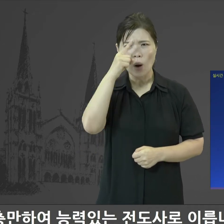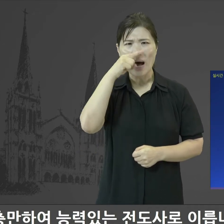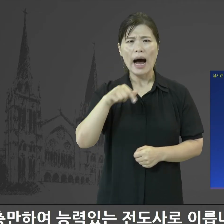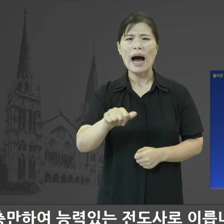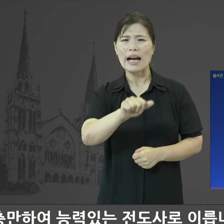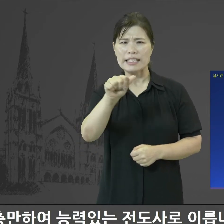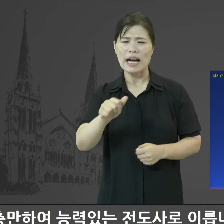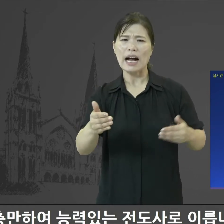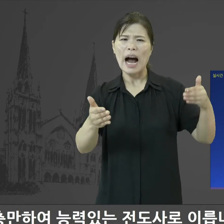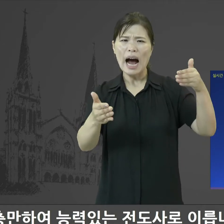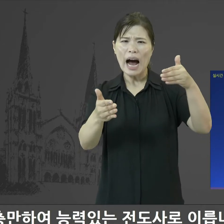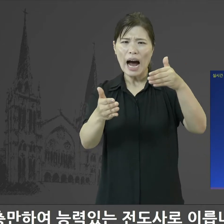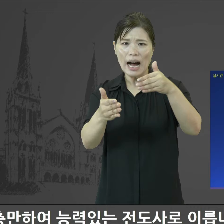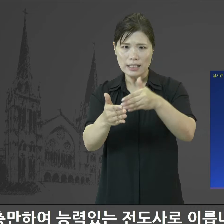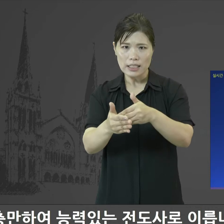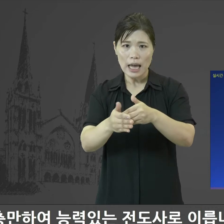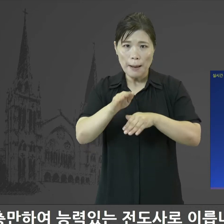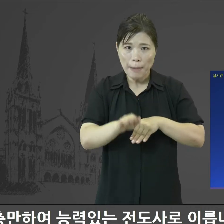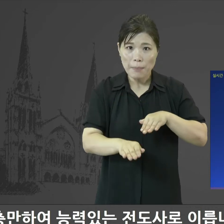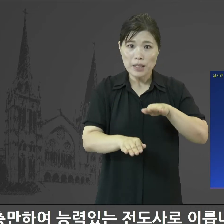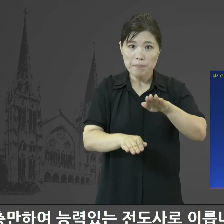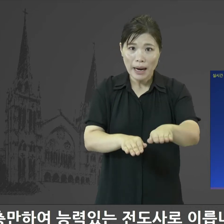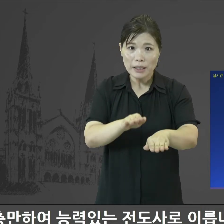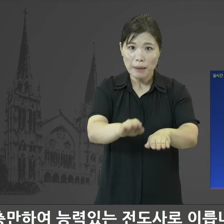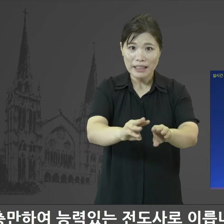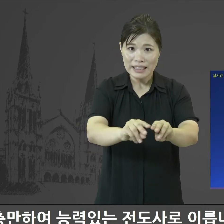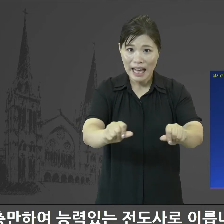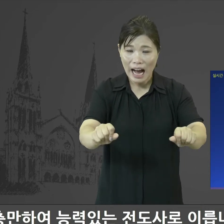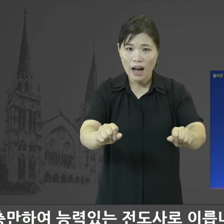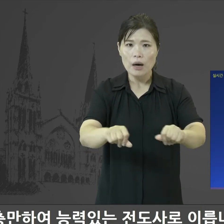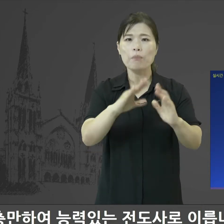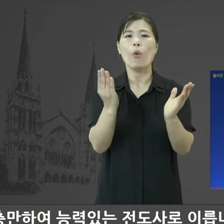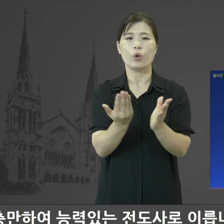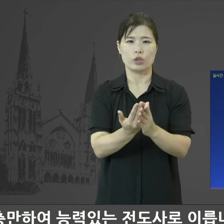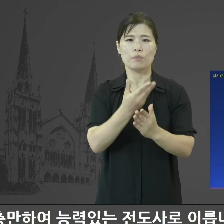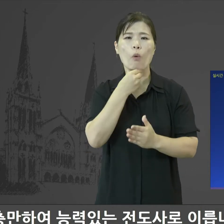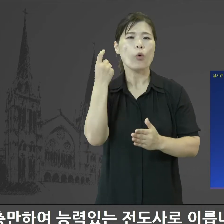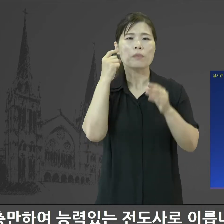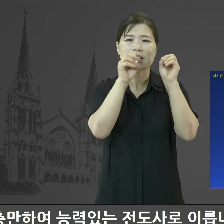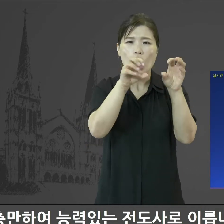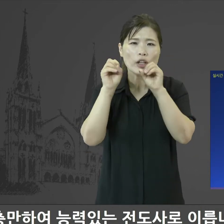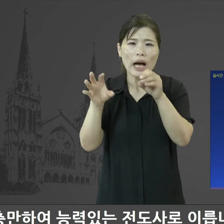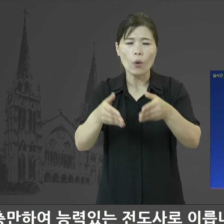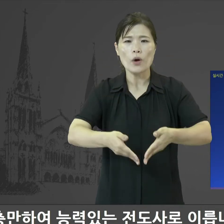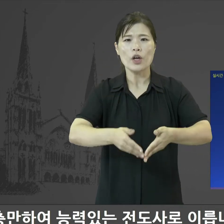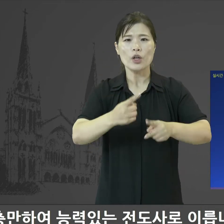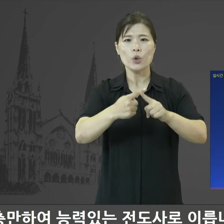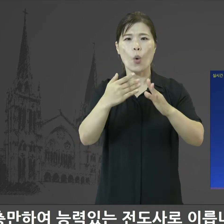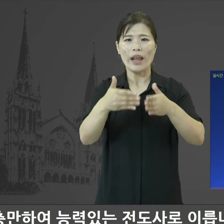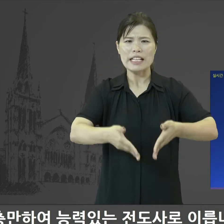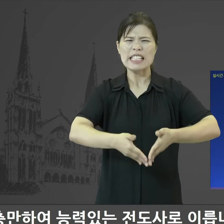이르기까지 자신이 밟는 땅마다 복음을 전하고 교회를 세우는 진정한 사도가 됩니다.